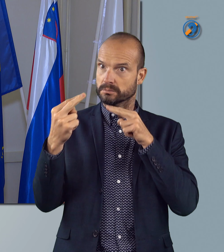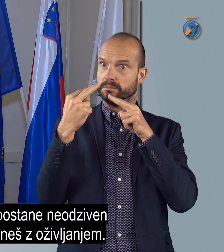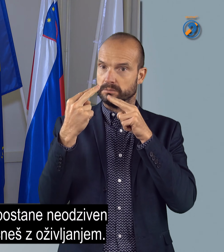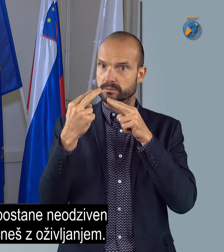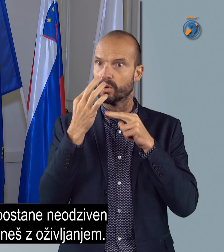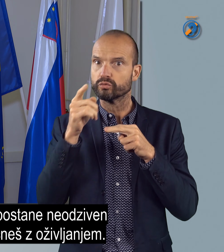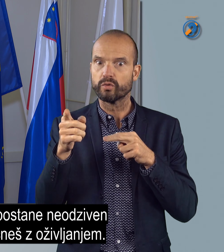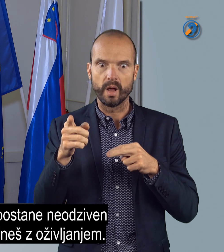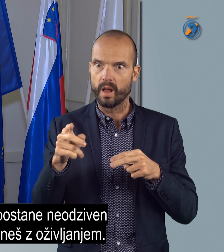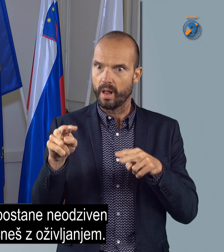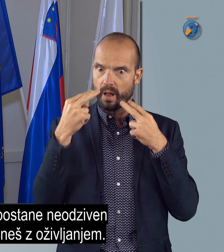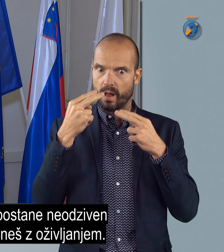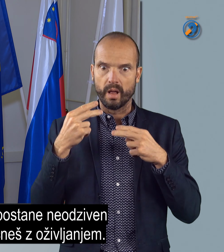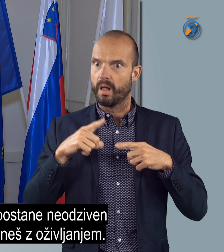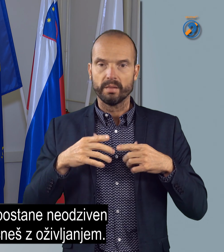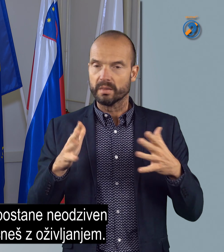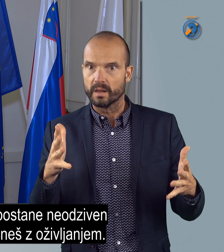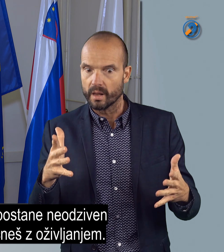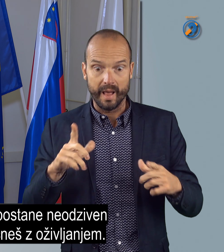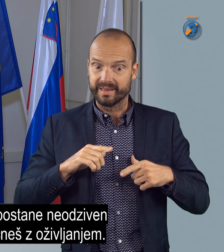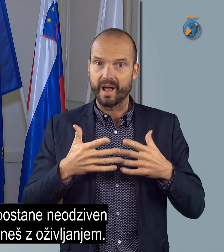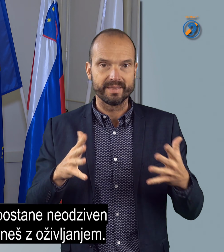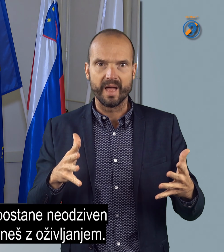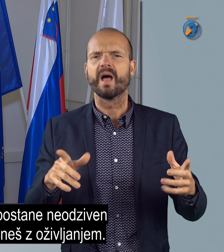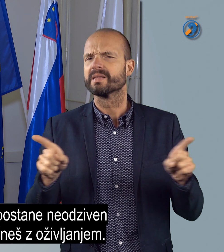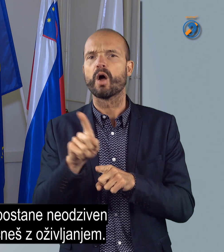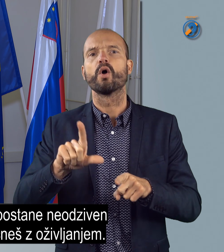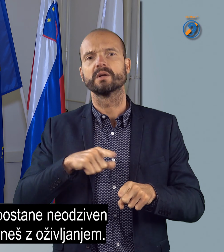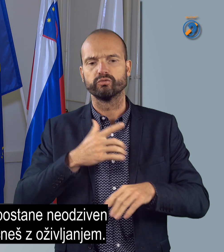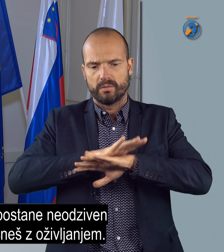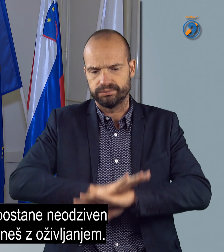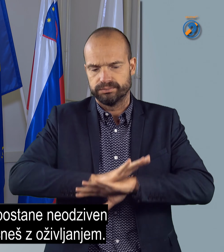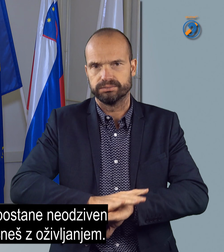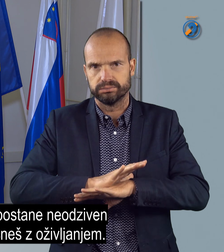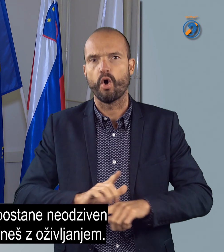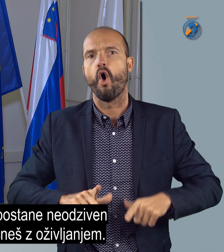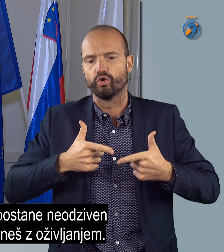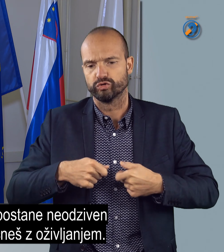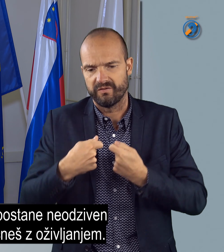v primeru, da postane neodziven in ne diha, prične z oživljanjem.